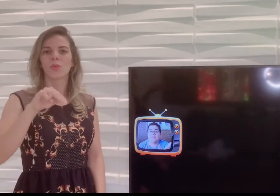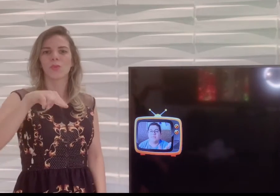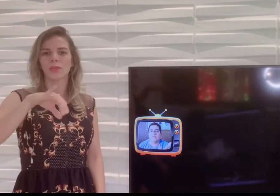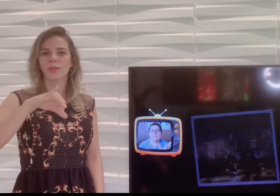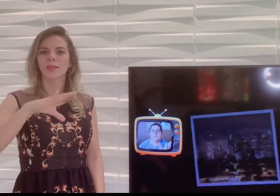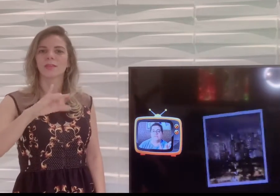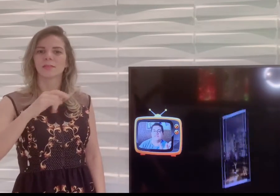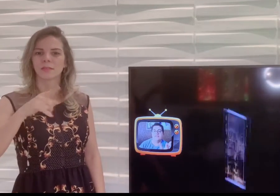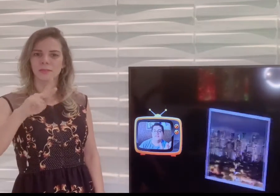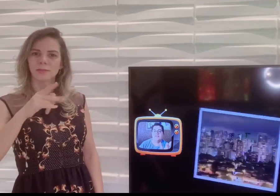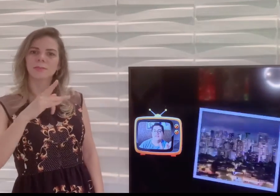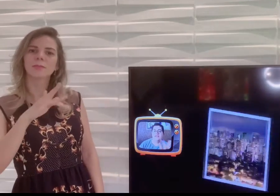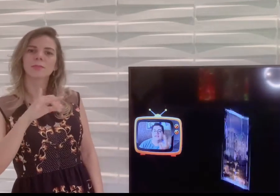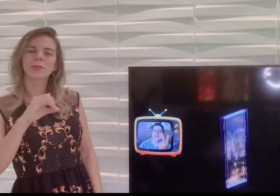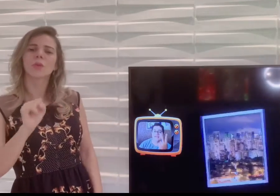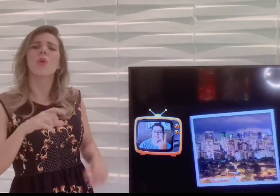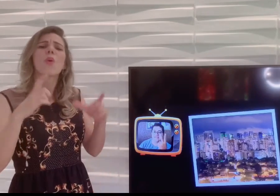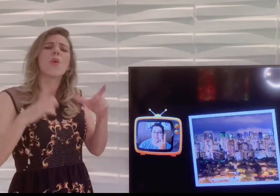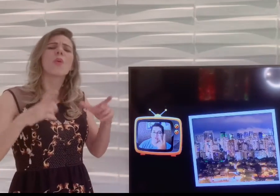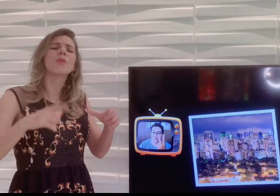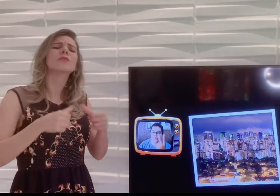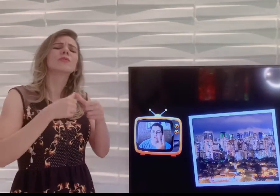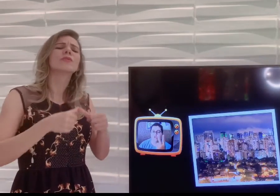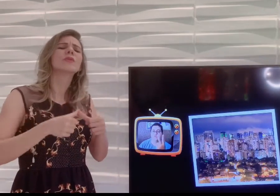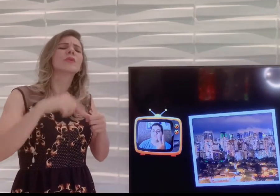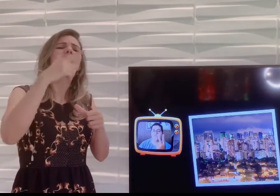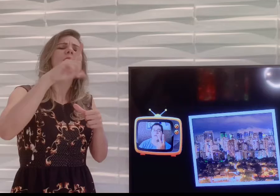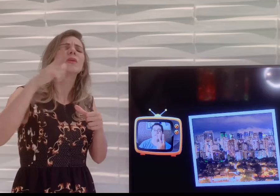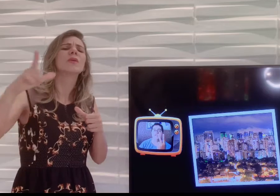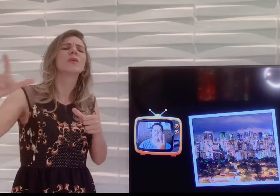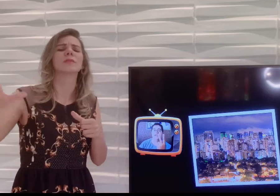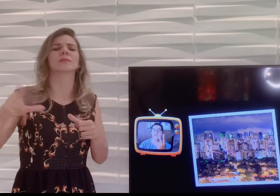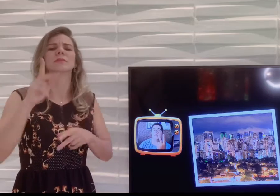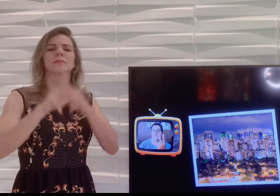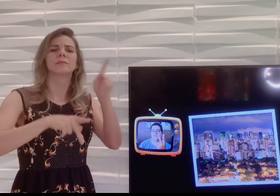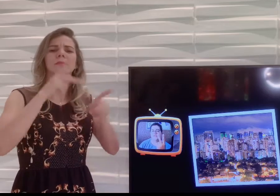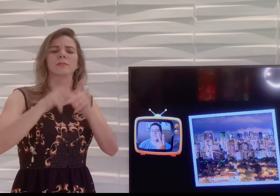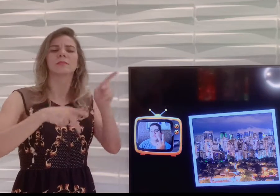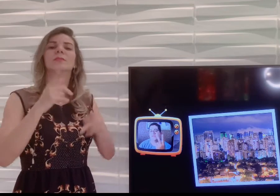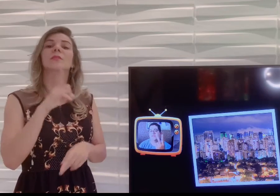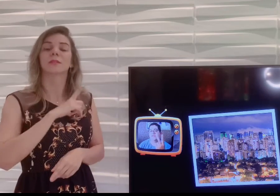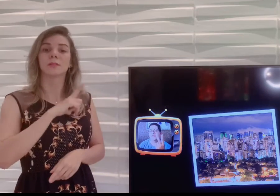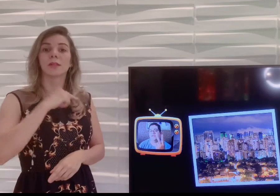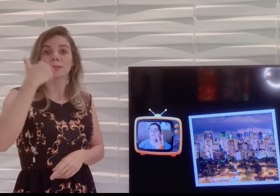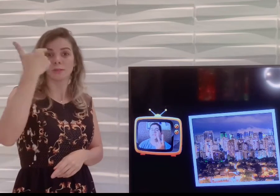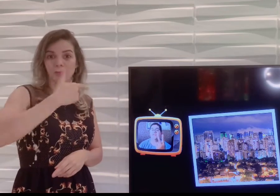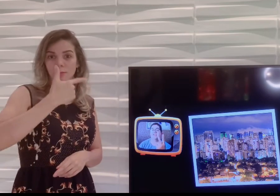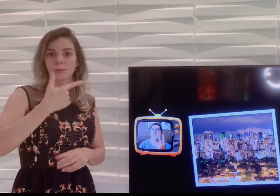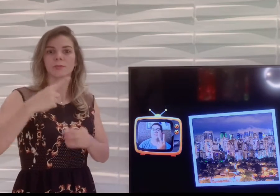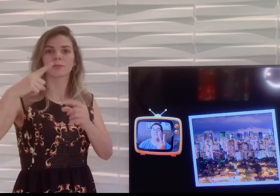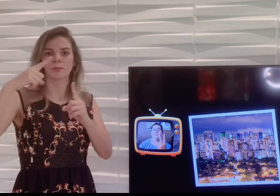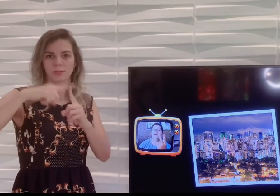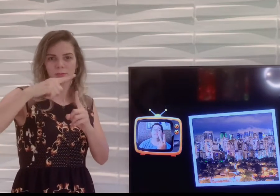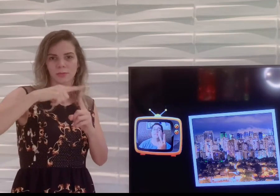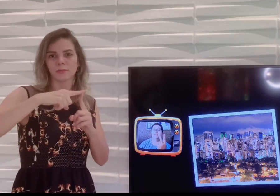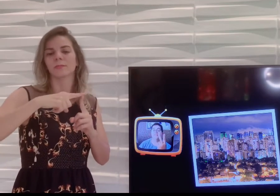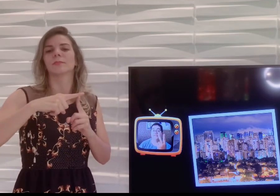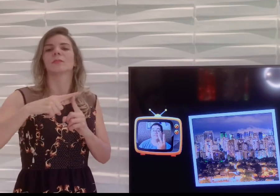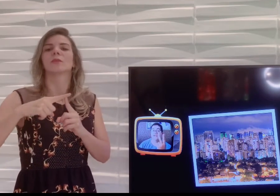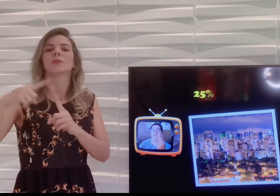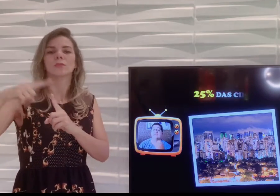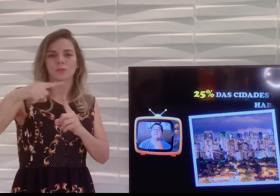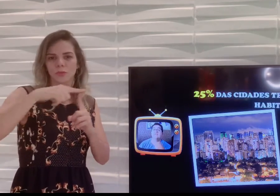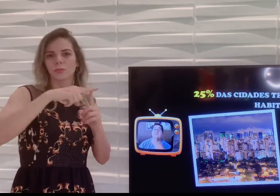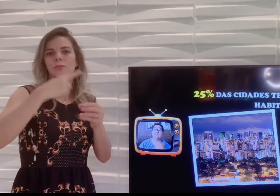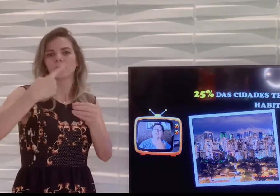restante da população brasileira? Naquele segundo tipo de cidade genérica que estamos falando aqui, que são as chamadas cidades